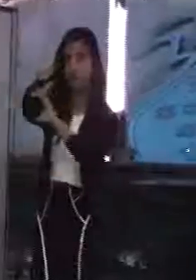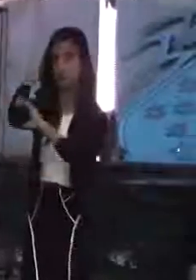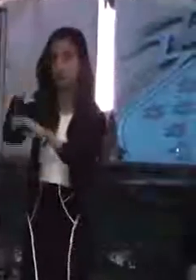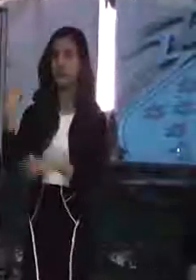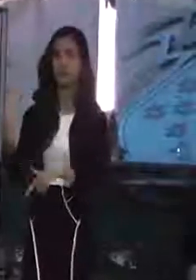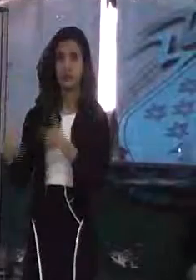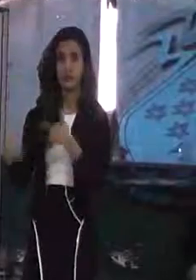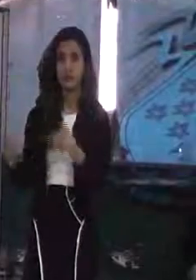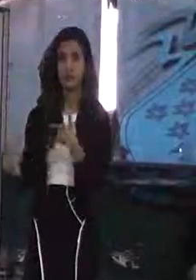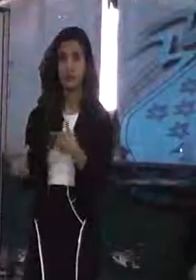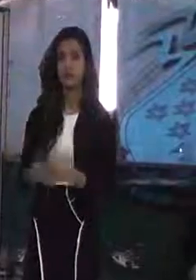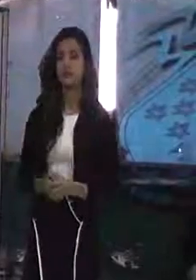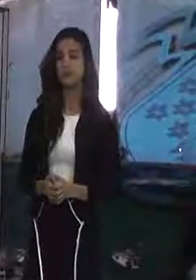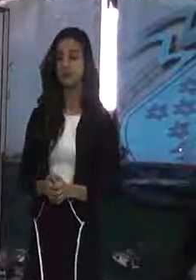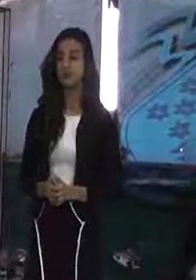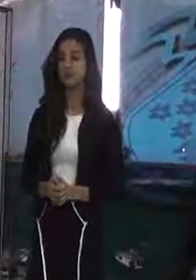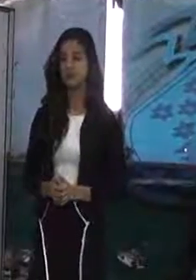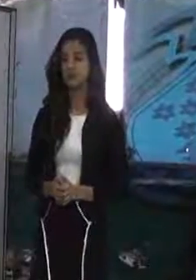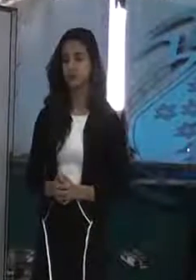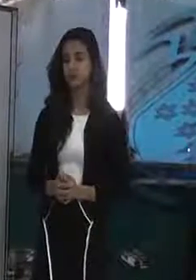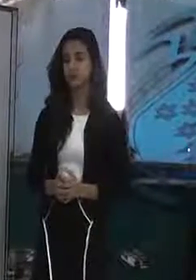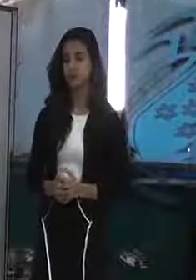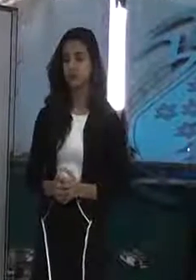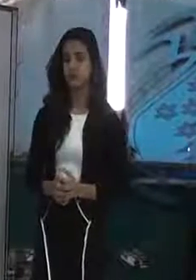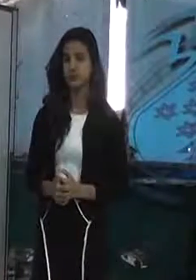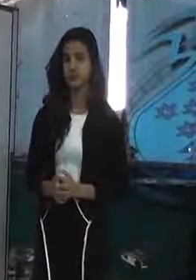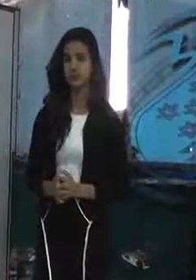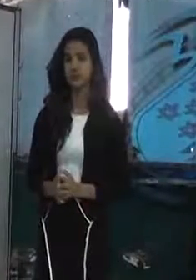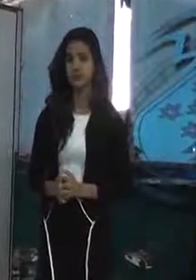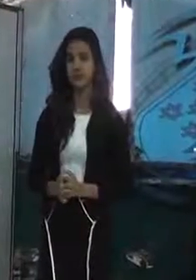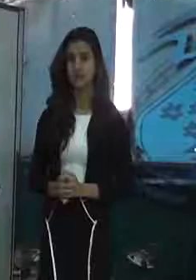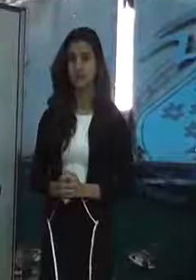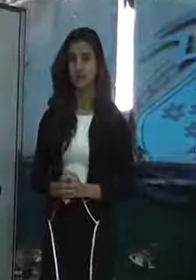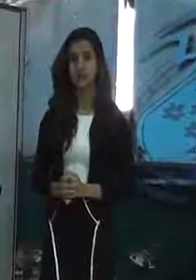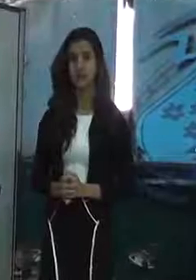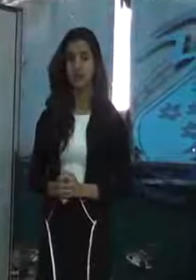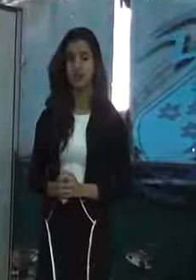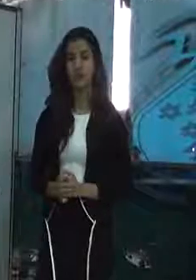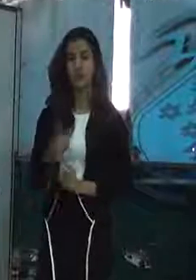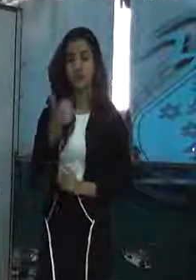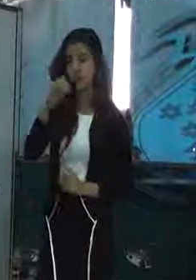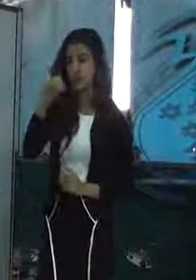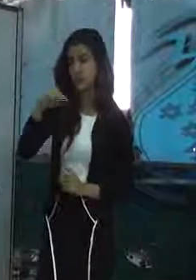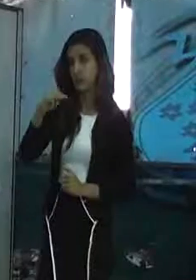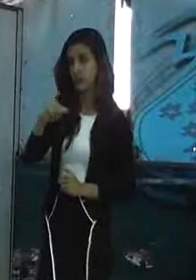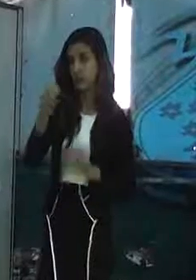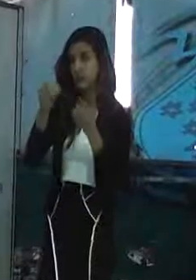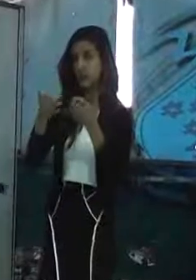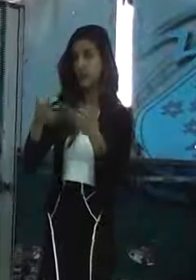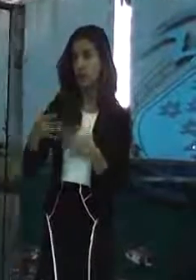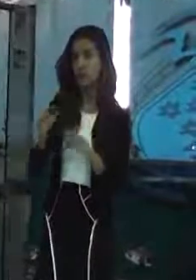servidores. Senhor presidente, nesse grande expediente, gostaria de iniciar